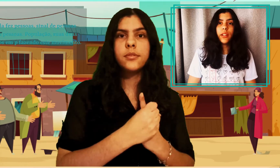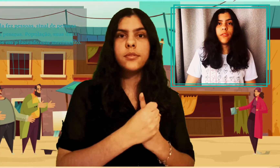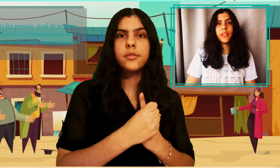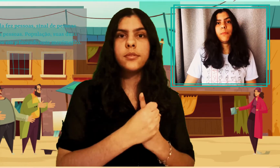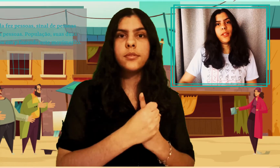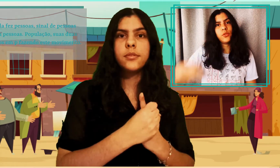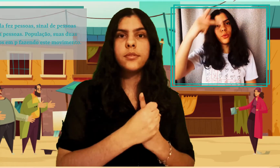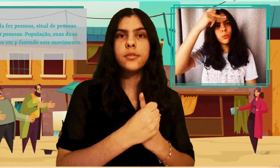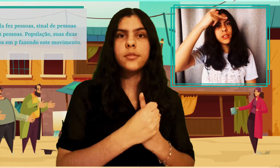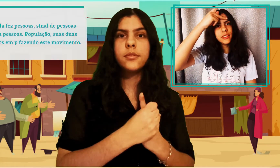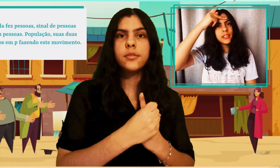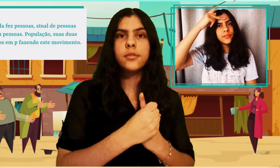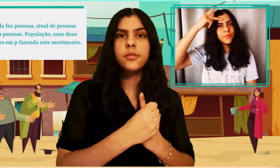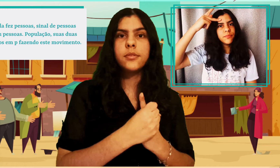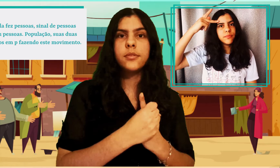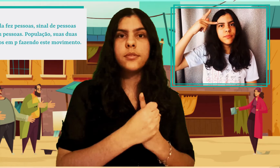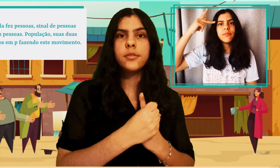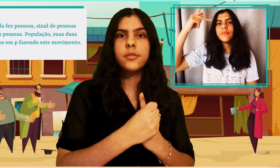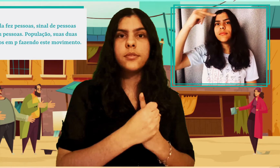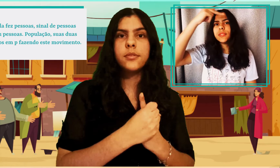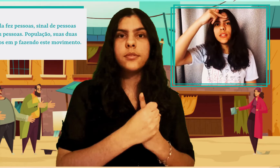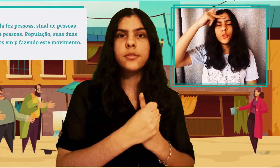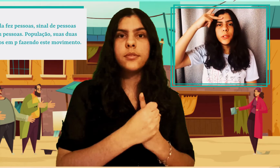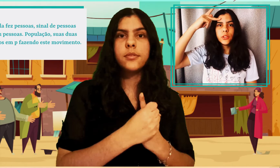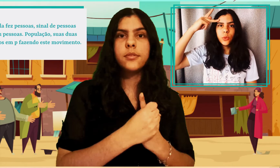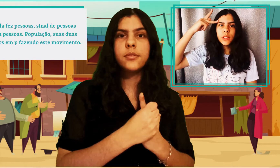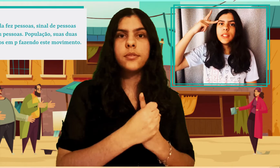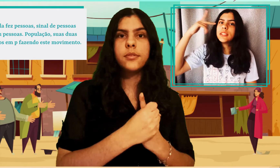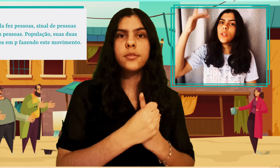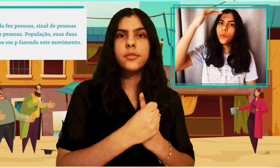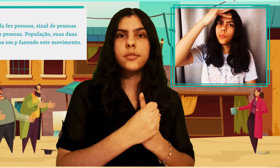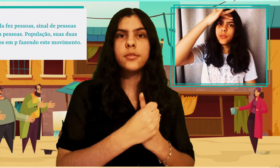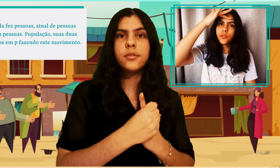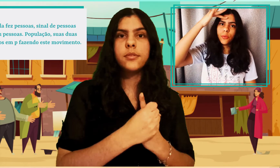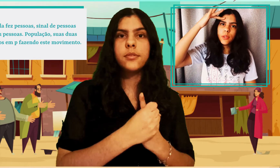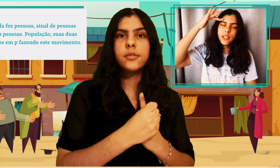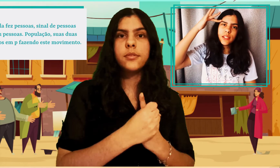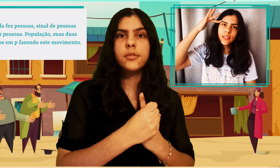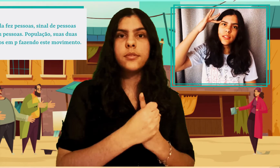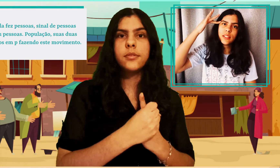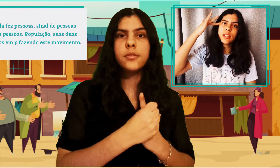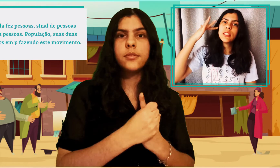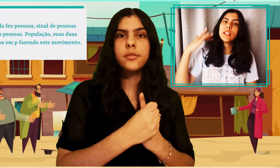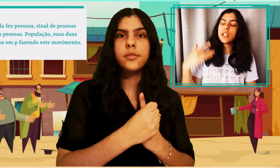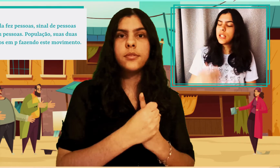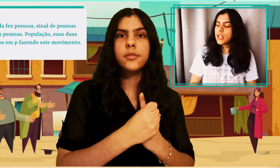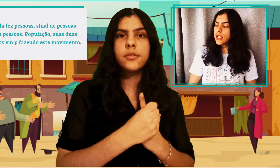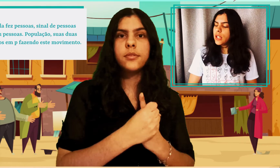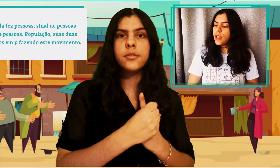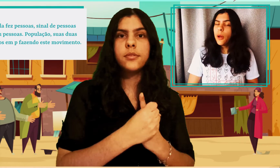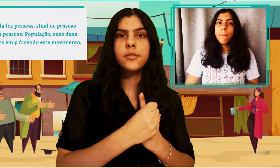Então ela fez pessoas, sinal de pessoas, ou pessoas.